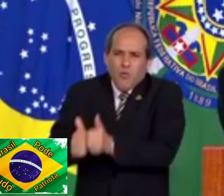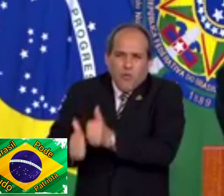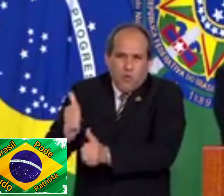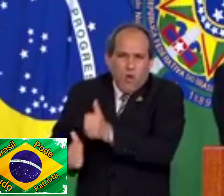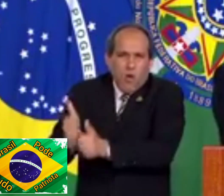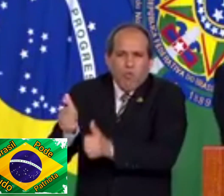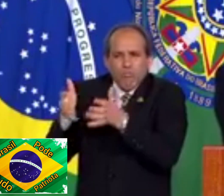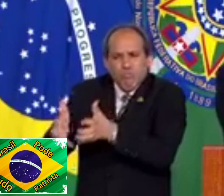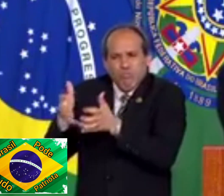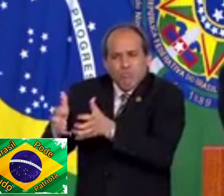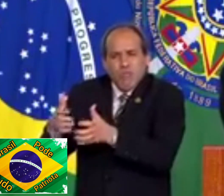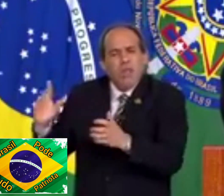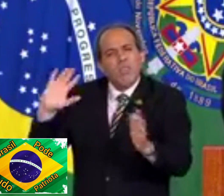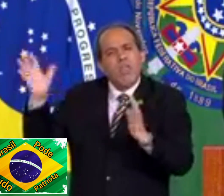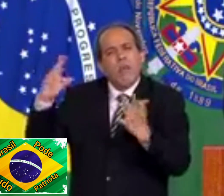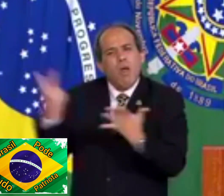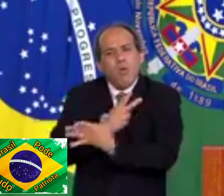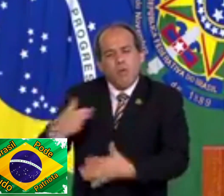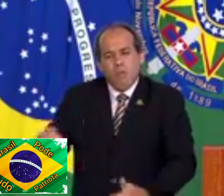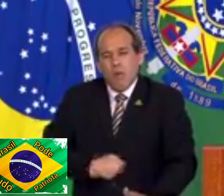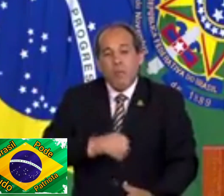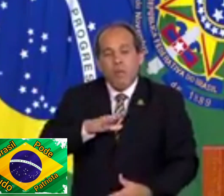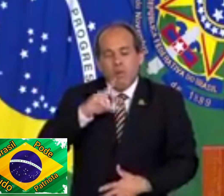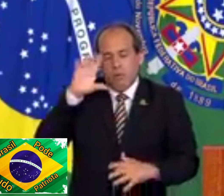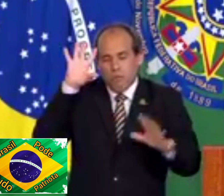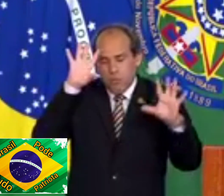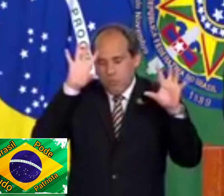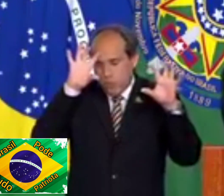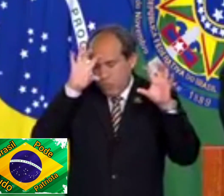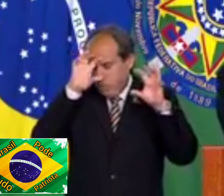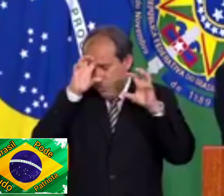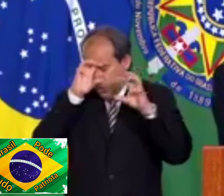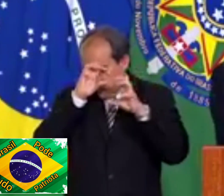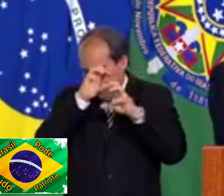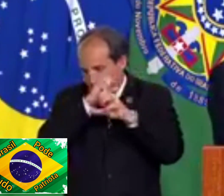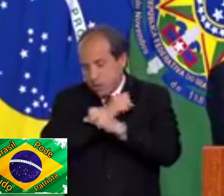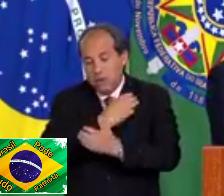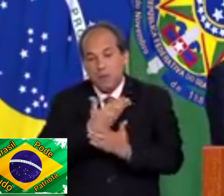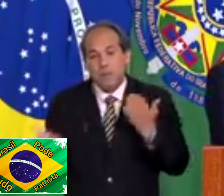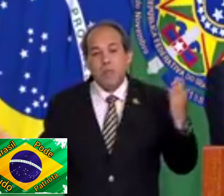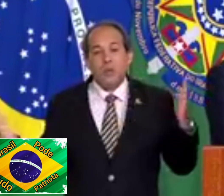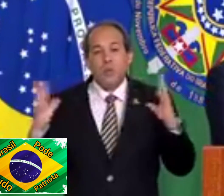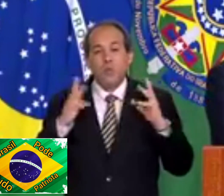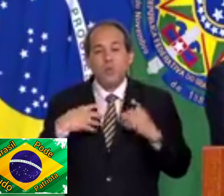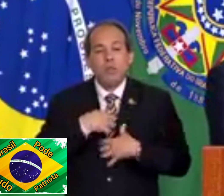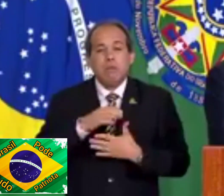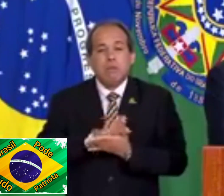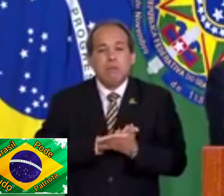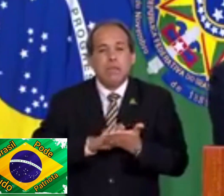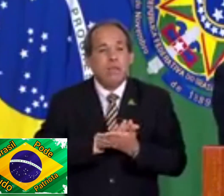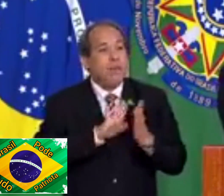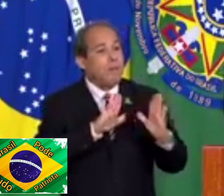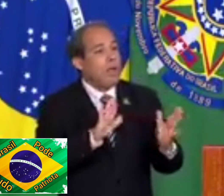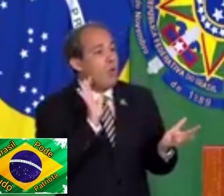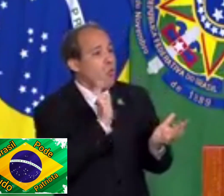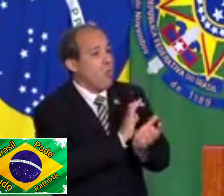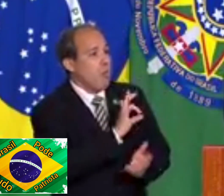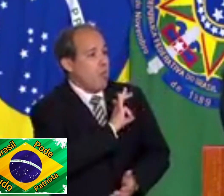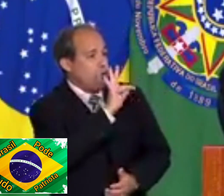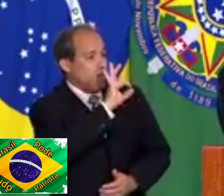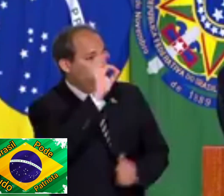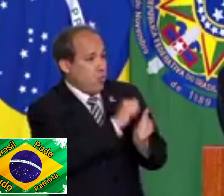Fui, obviamente, perdendo os sentidos. Graças à equipe da Polícia Federal que estava comigo,